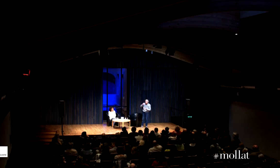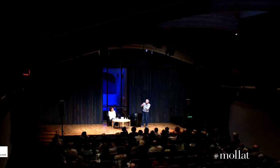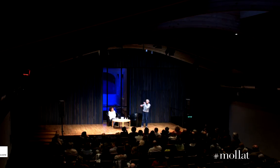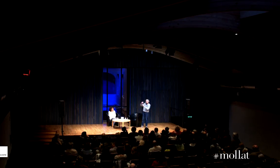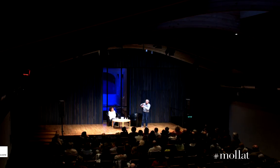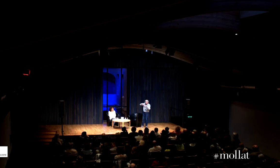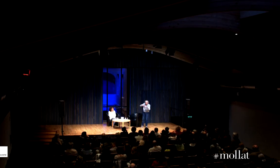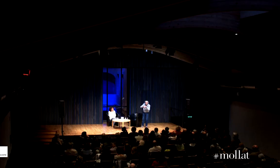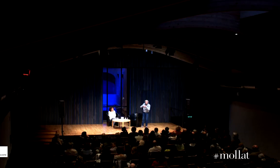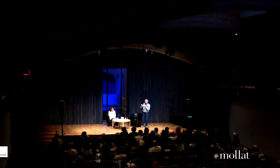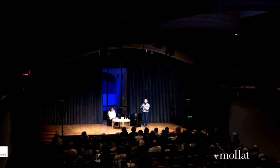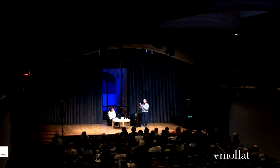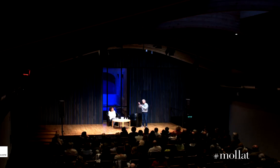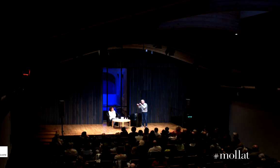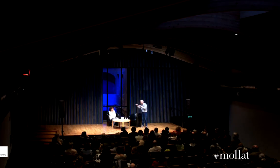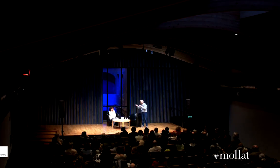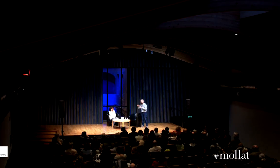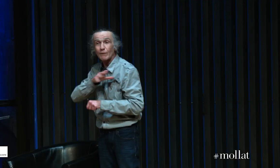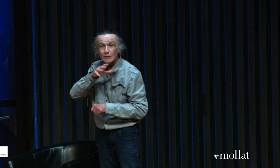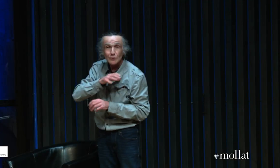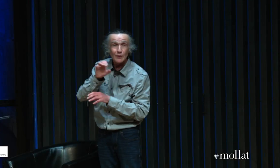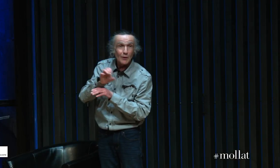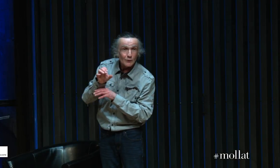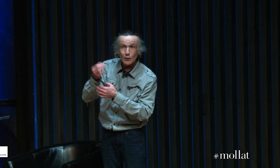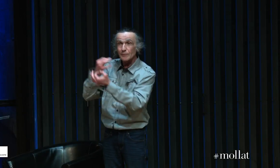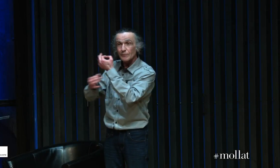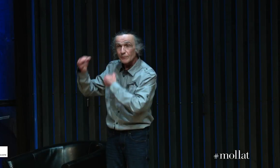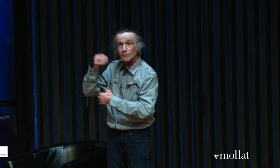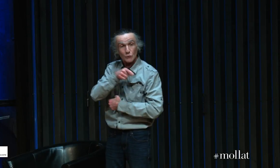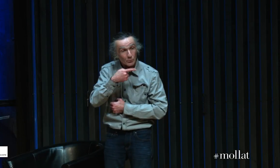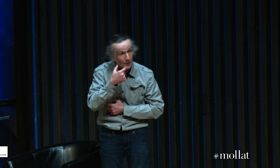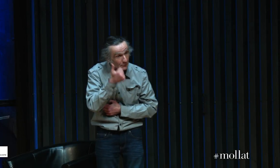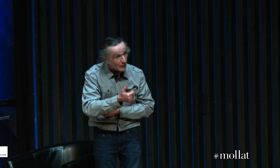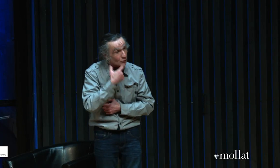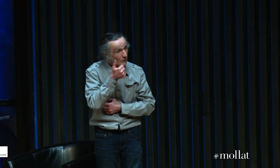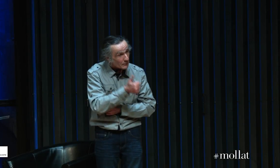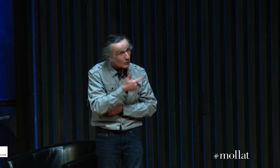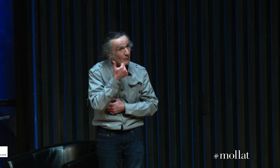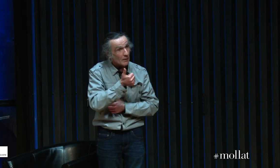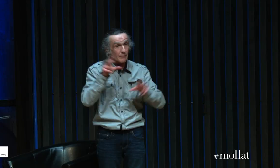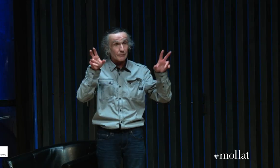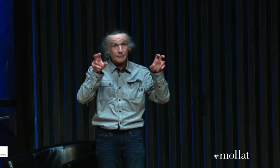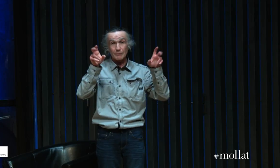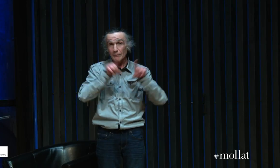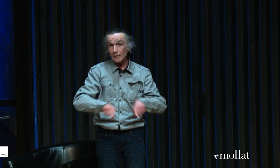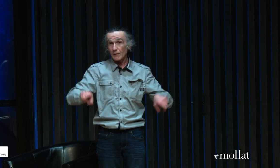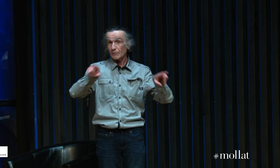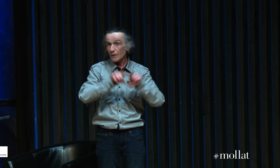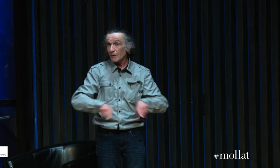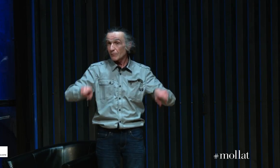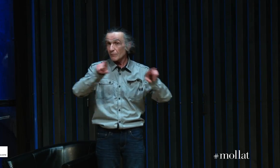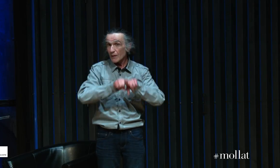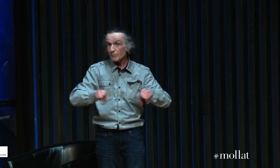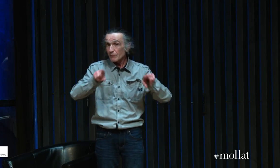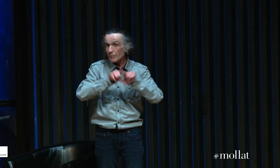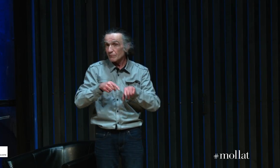des entendants, j'avais l'impression d'être presque entendant, j'avais été élevée dans une famille d'entendants, je travaillais avec des entendants, j'étais éducateur, et on m'a toujours dit que je